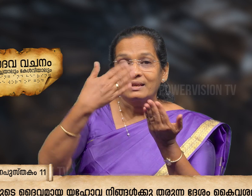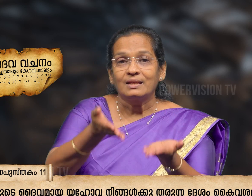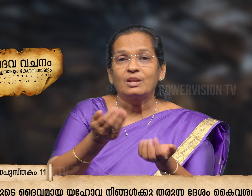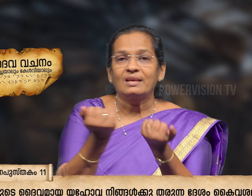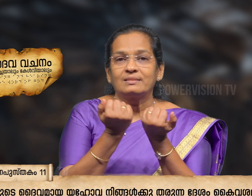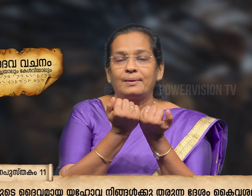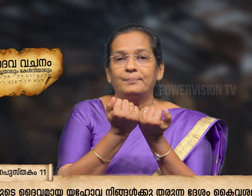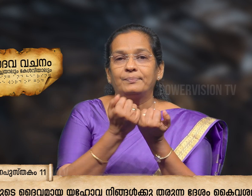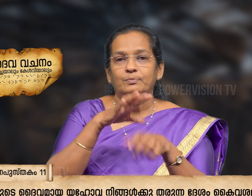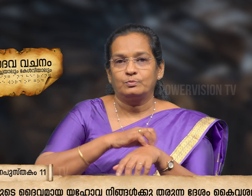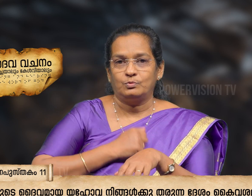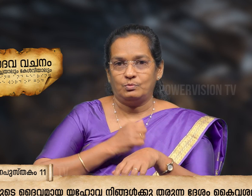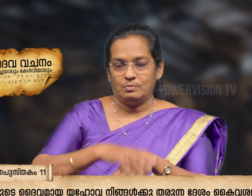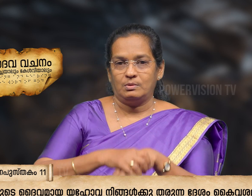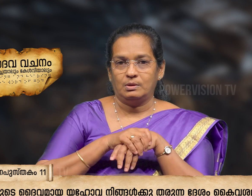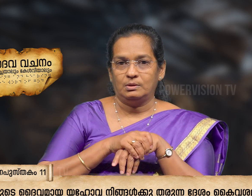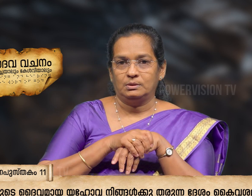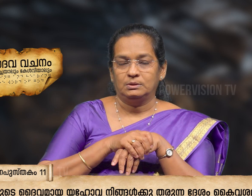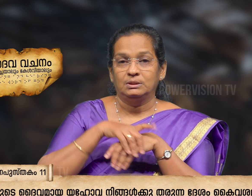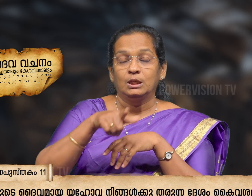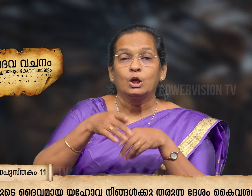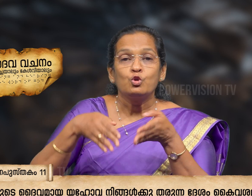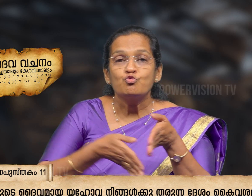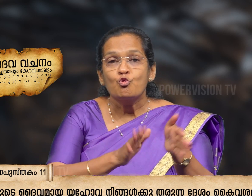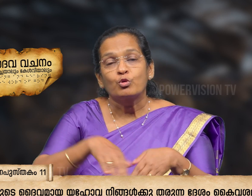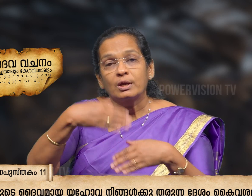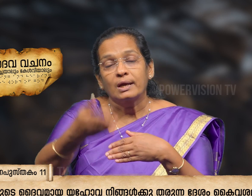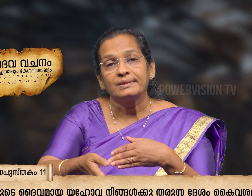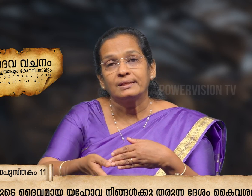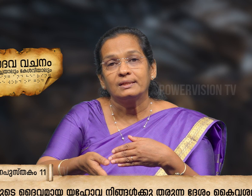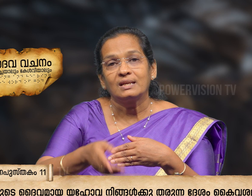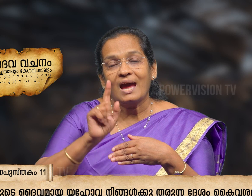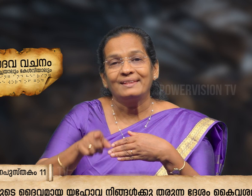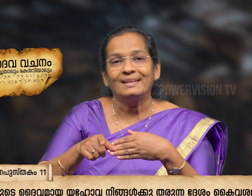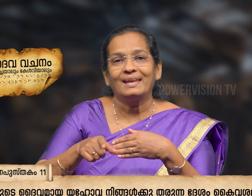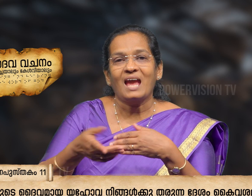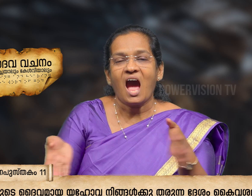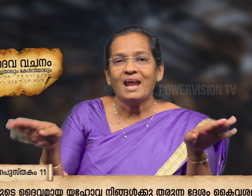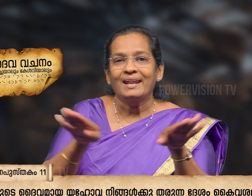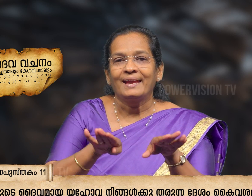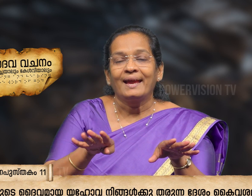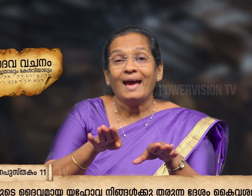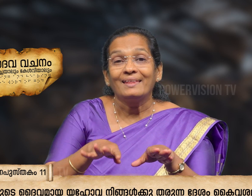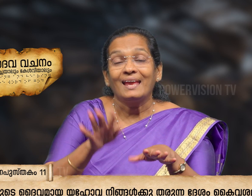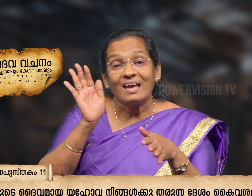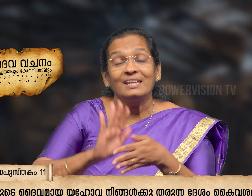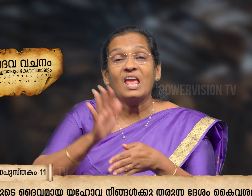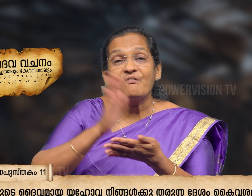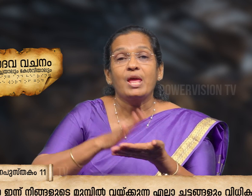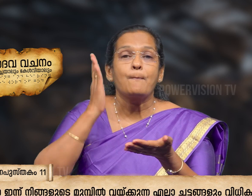ദേശം കൈവശമാക്കേണ്ടതിന് നിങ്ങൾ യോർദാൻ കടന്നു ചെന്ന് അതിനെ അടക്കി അവിടെ പാർക്കും. ഞാൻ